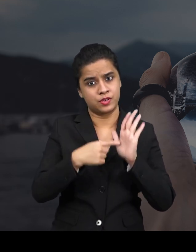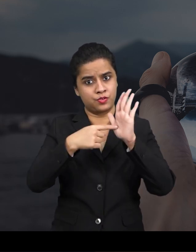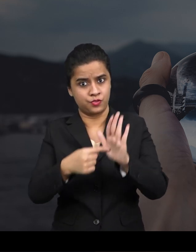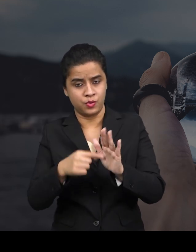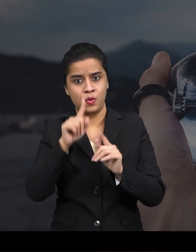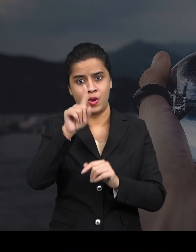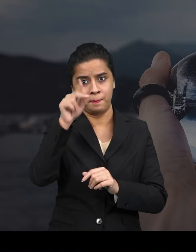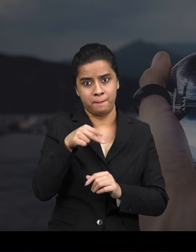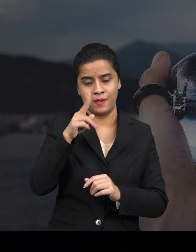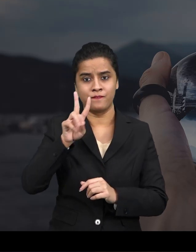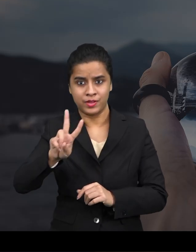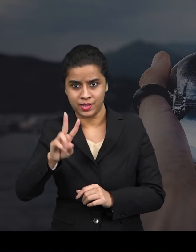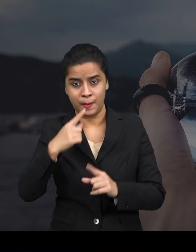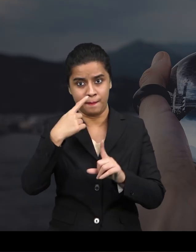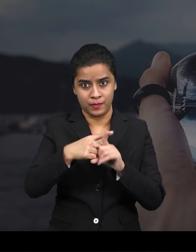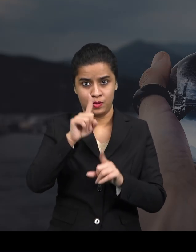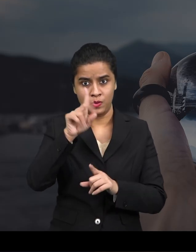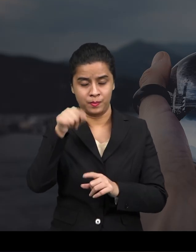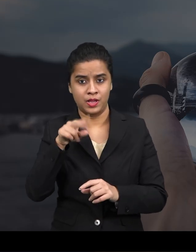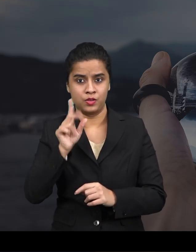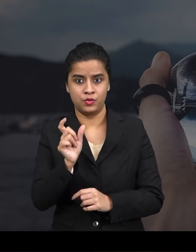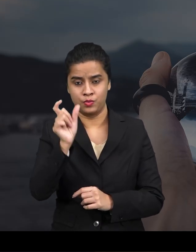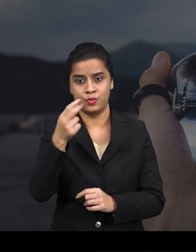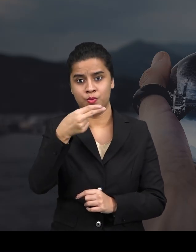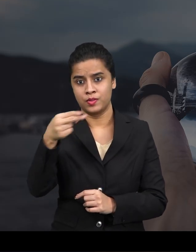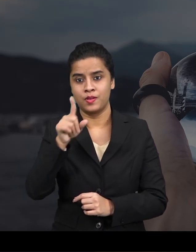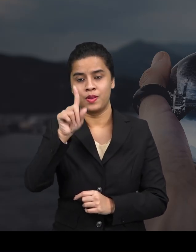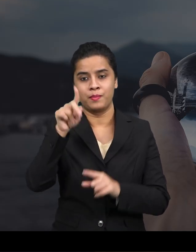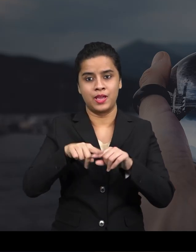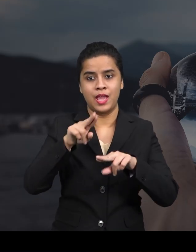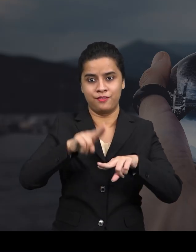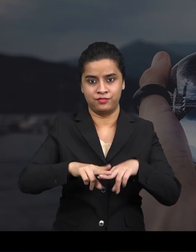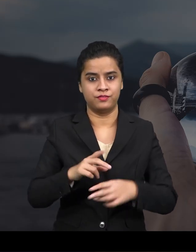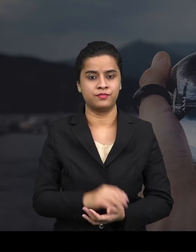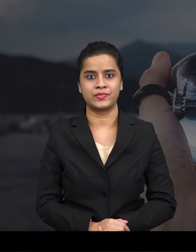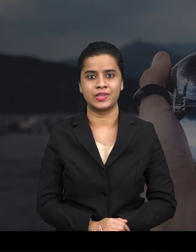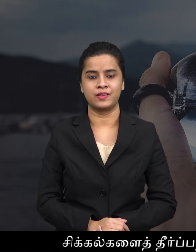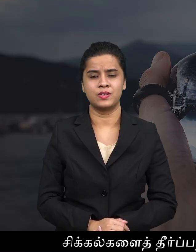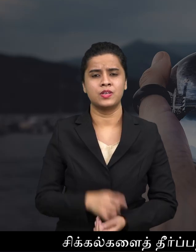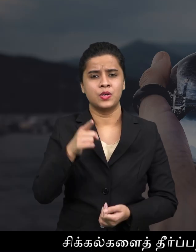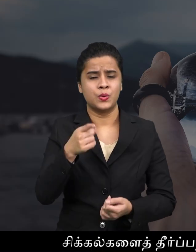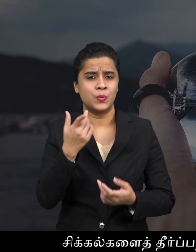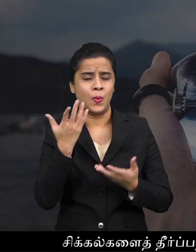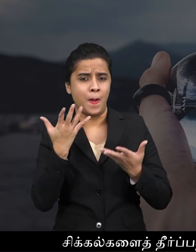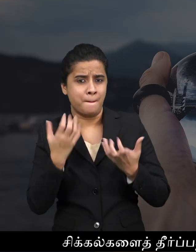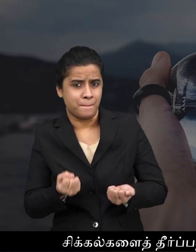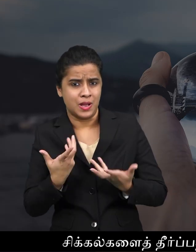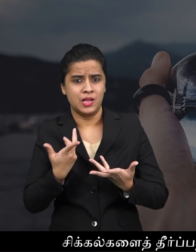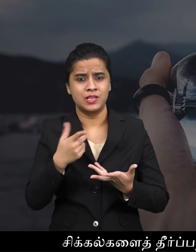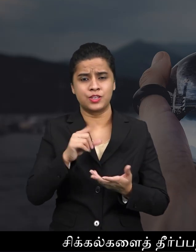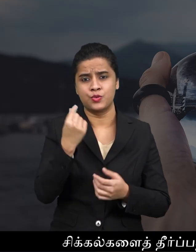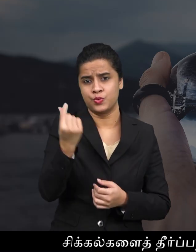கூட்டல் 1 கீழ் U ஈடு 1 கீழ் F. சிக்கல்களை